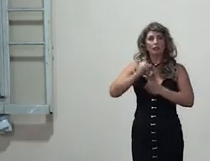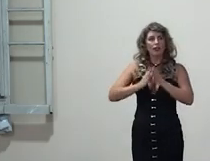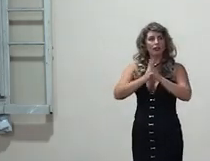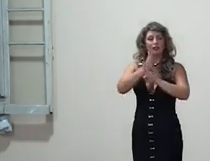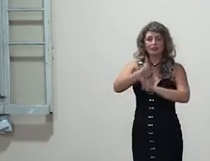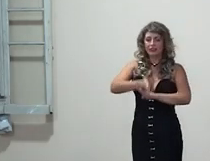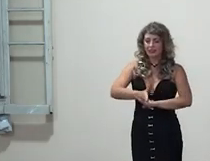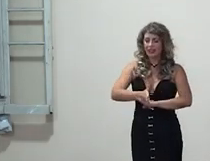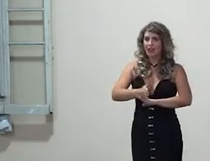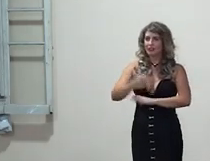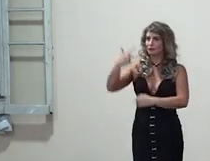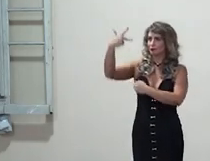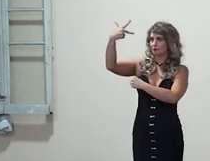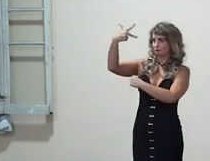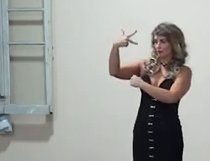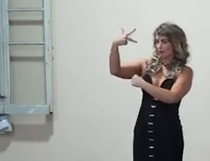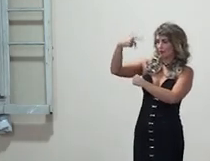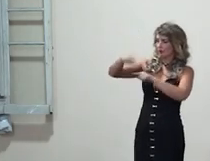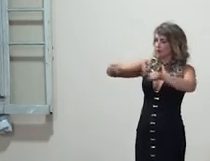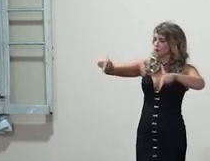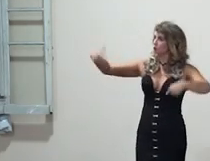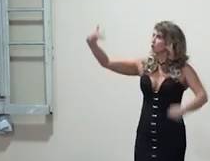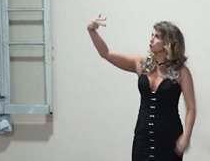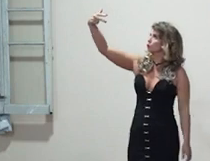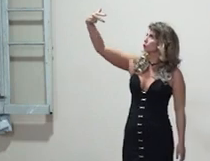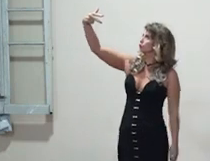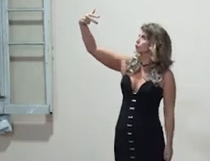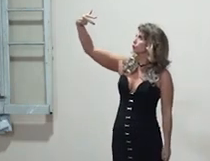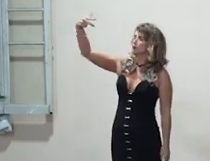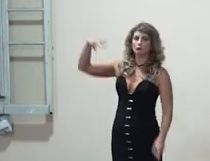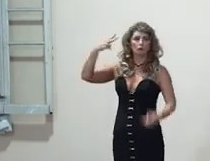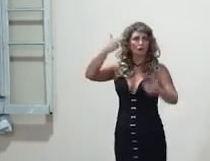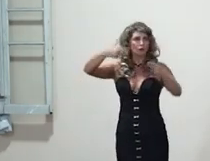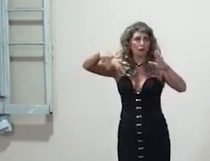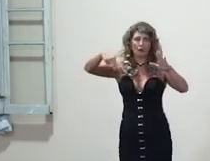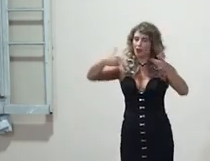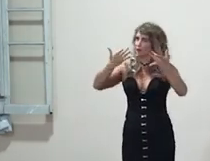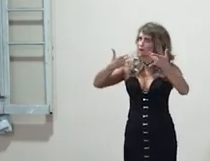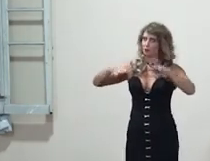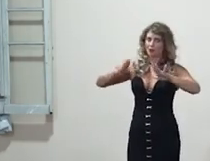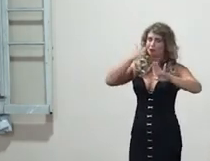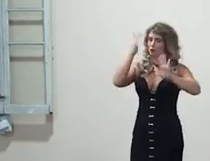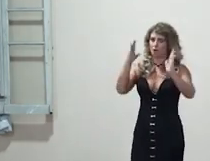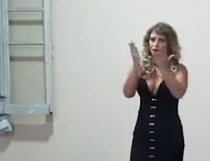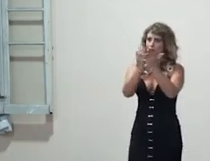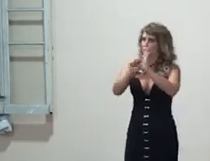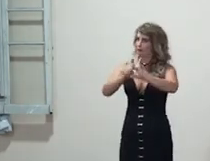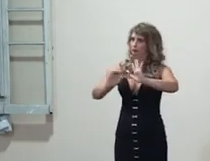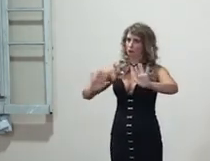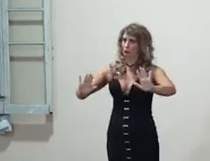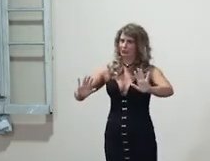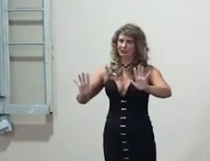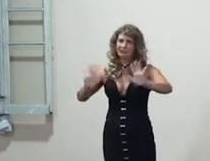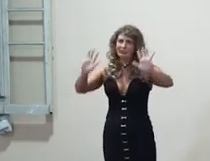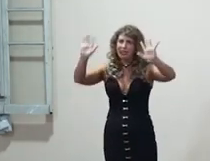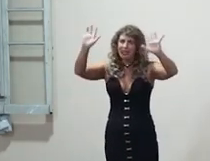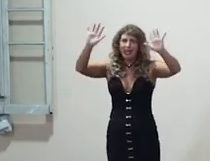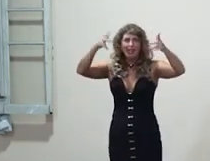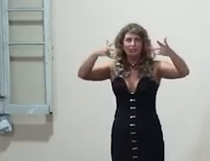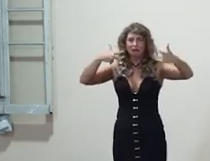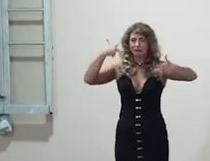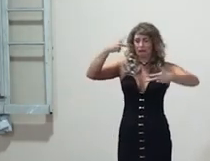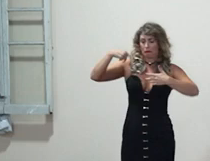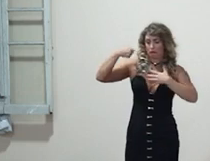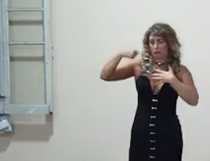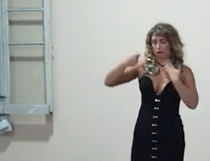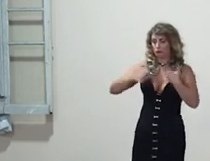entrar numa gravação de novela. Eles não deixam ninguém. Porque imagine o custo daquilo, daqueles